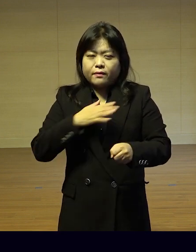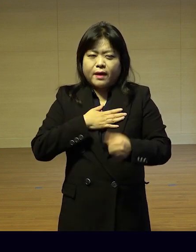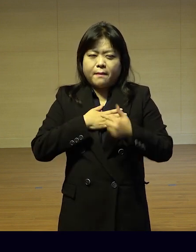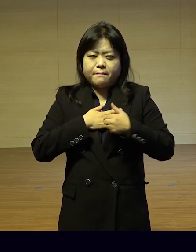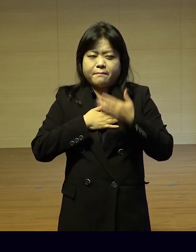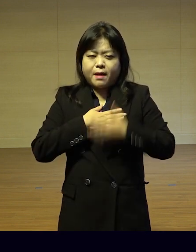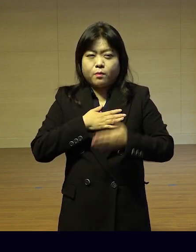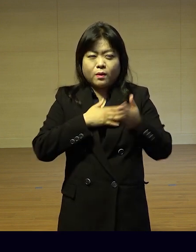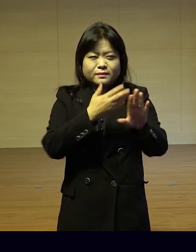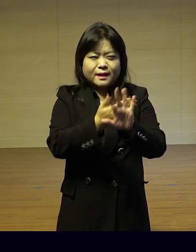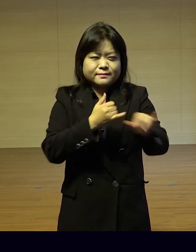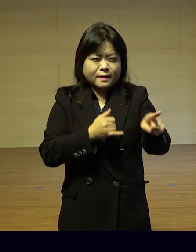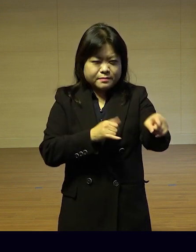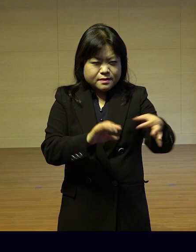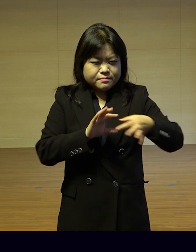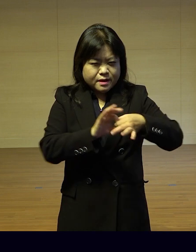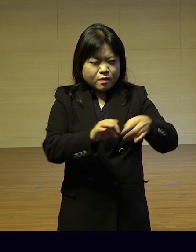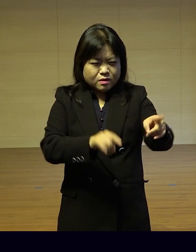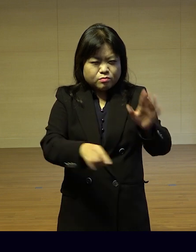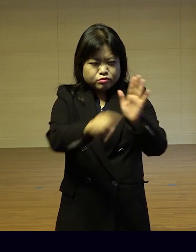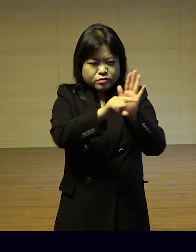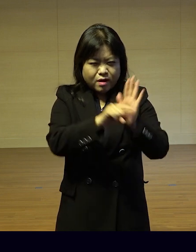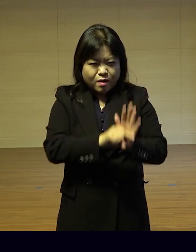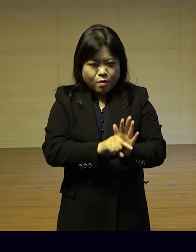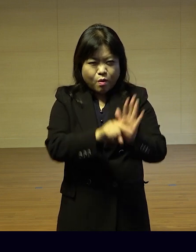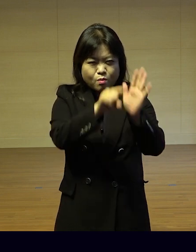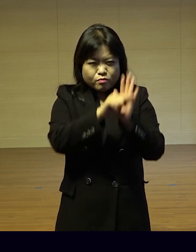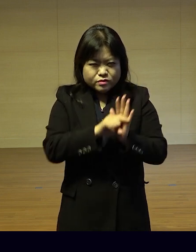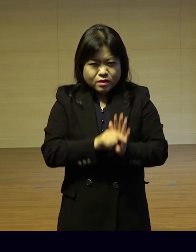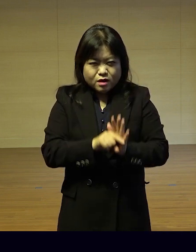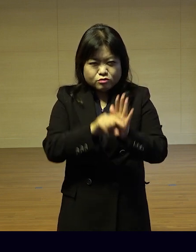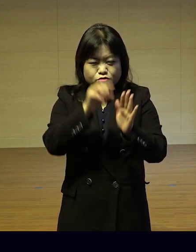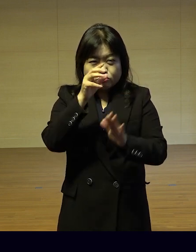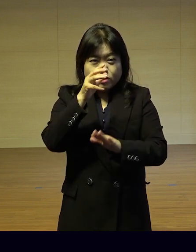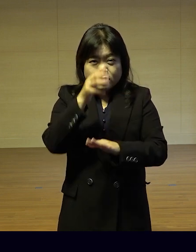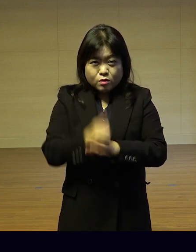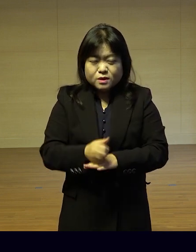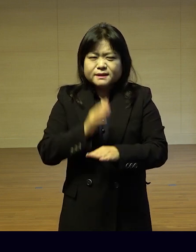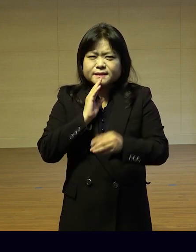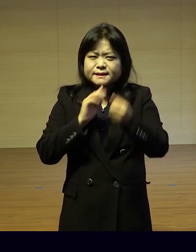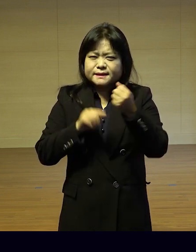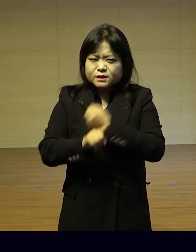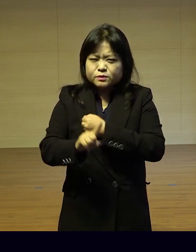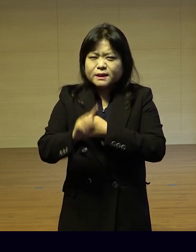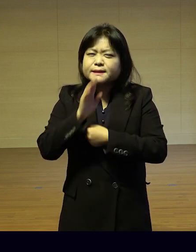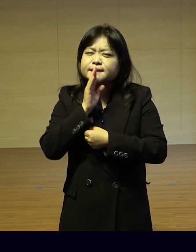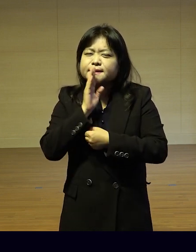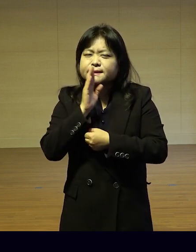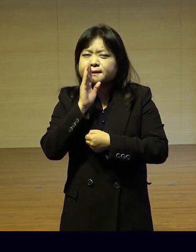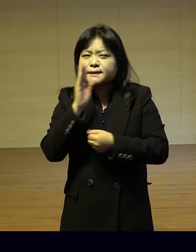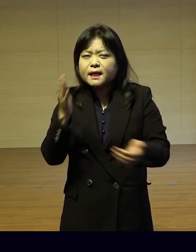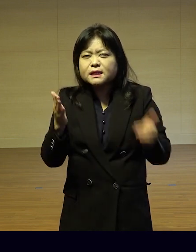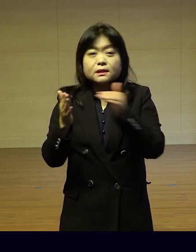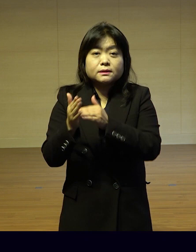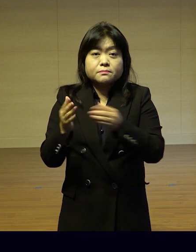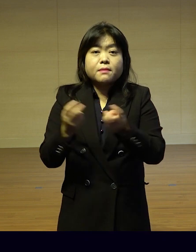매개로 해서 그것을 부정하고 점진적으로 완전한 온전한 진리와 진실에 이르는